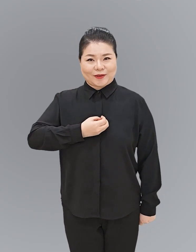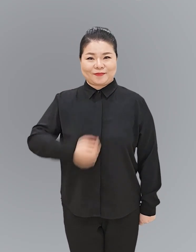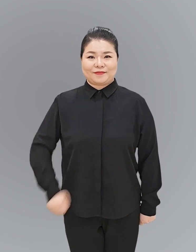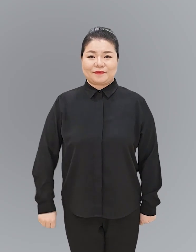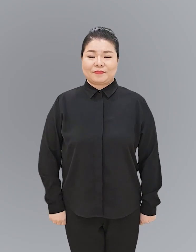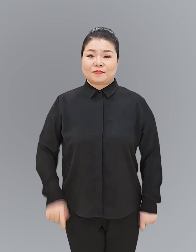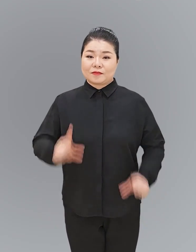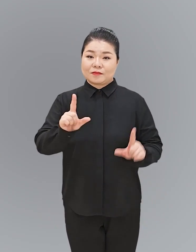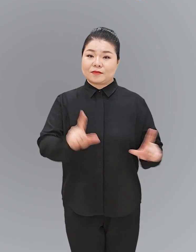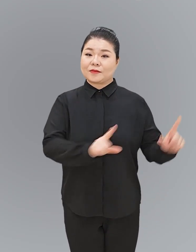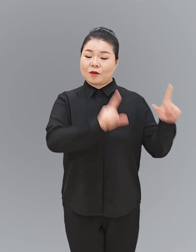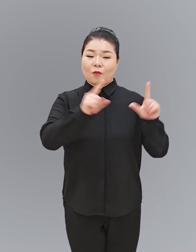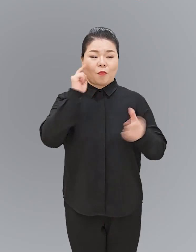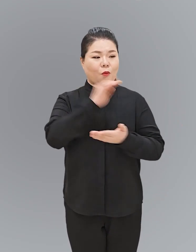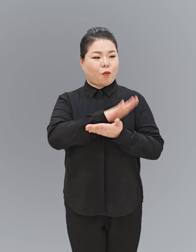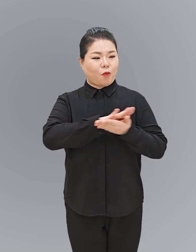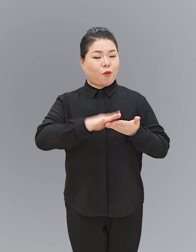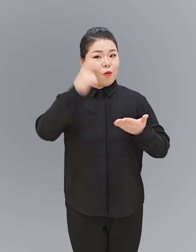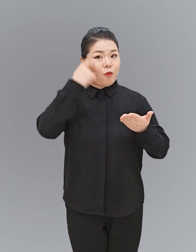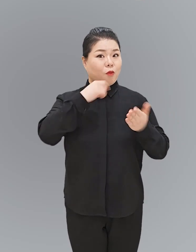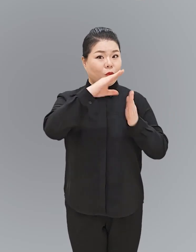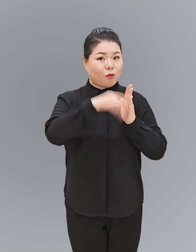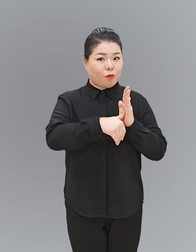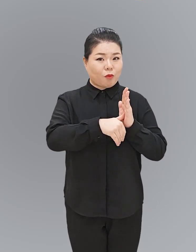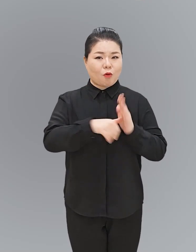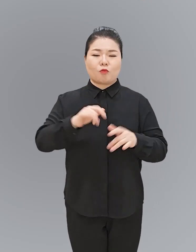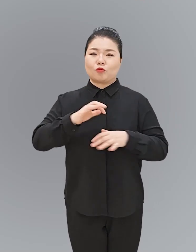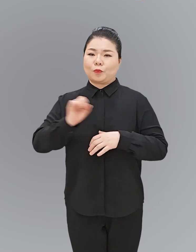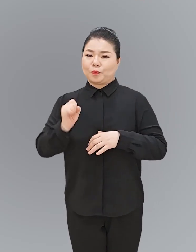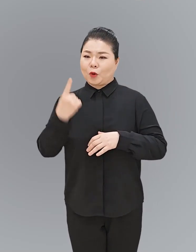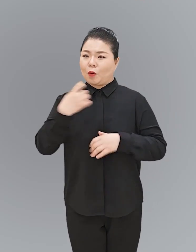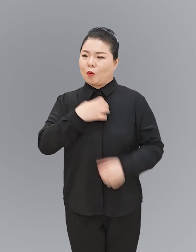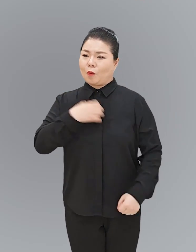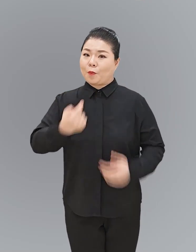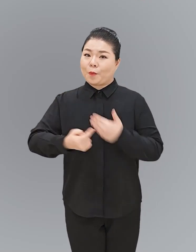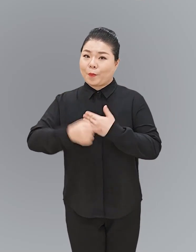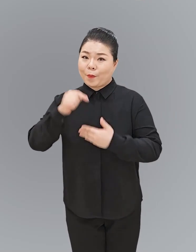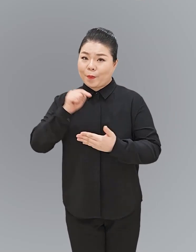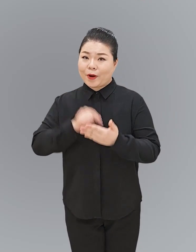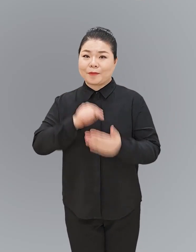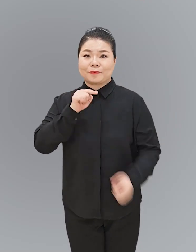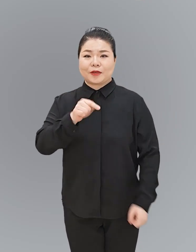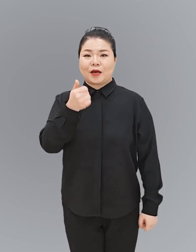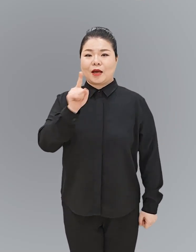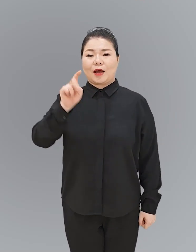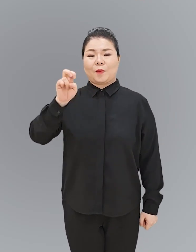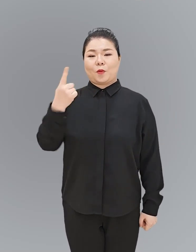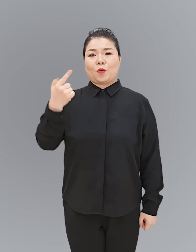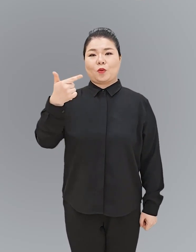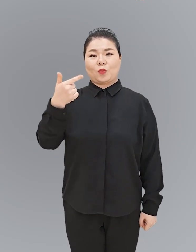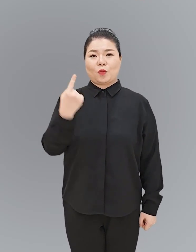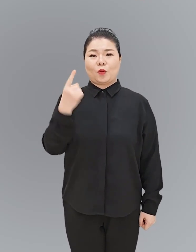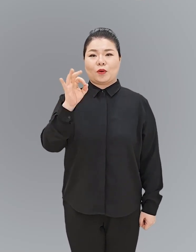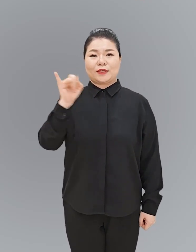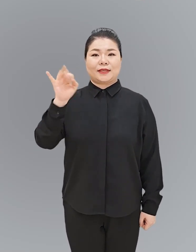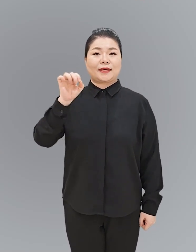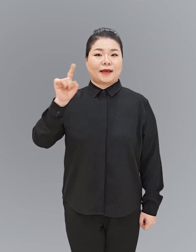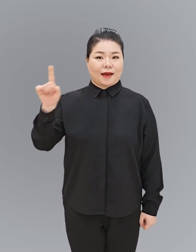삶이 너무 평화롭게만 느껴질 때 두려워서 안달하게 되는 마음. 하모노이아.